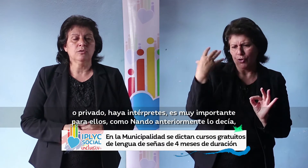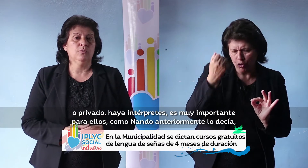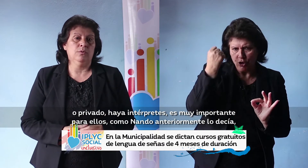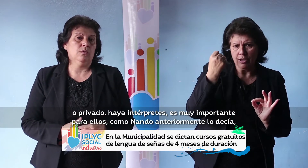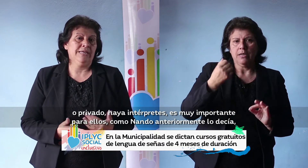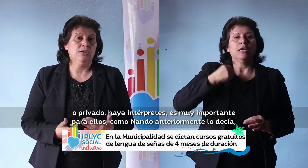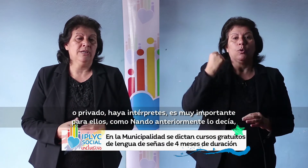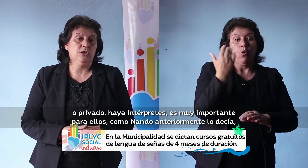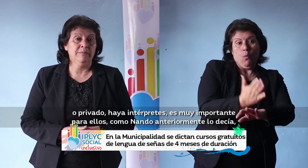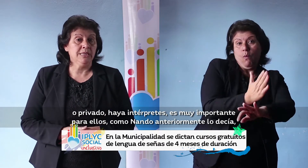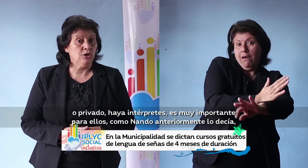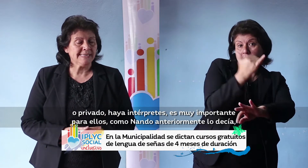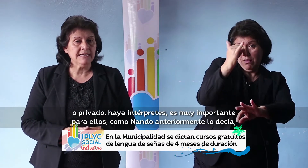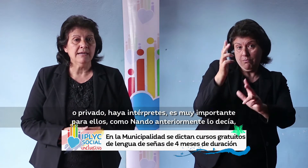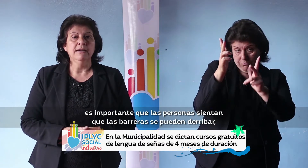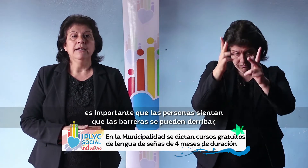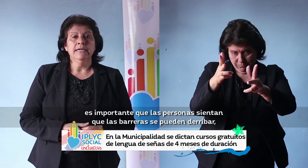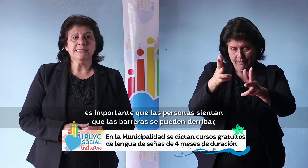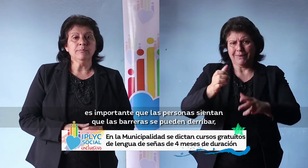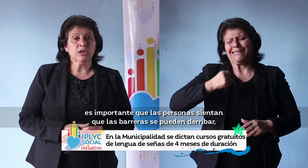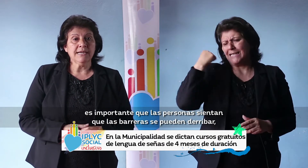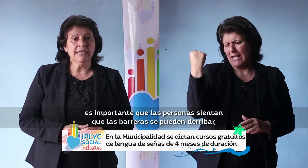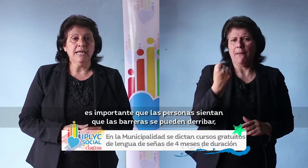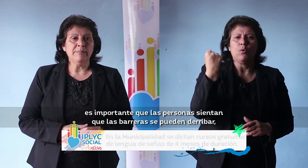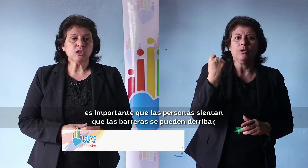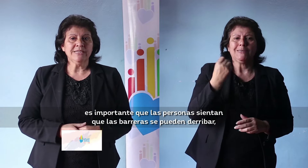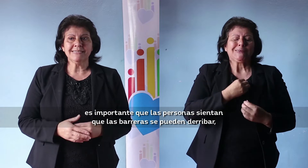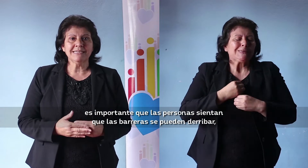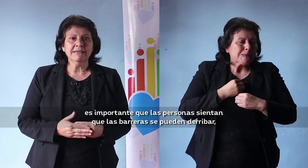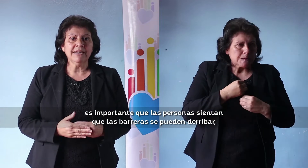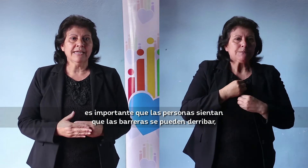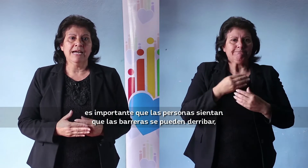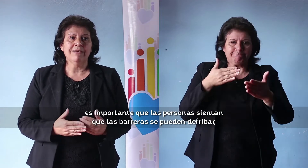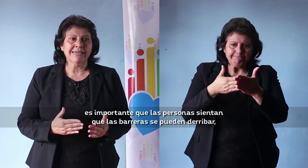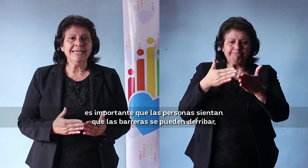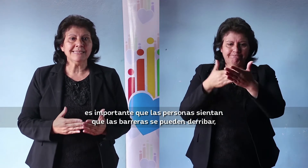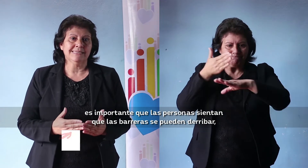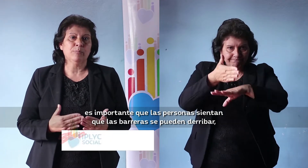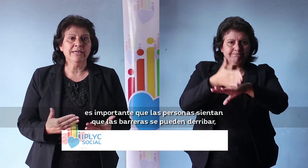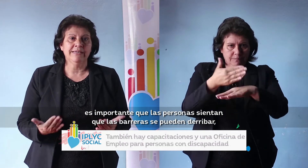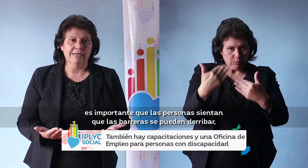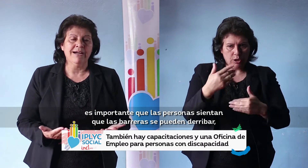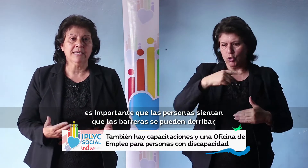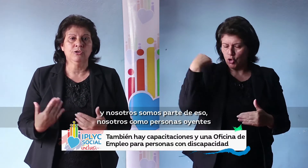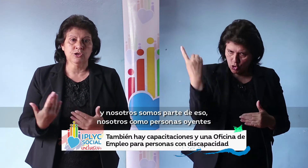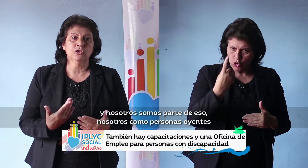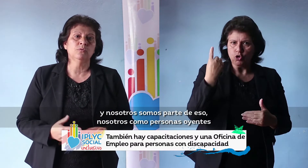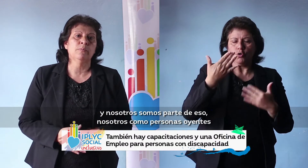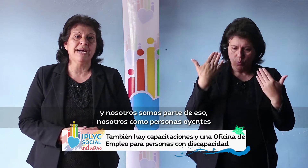como Nando anteriormente lo decía, es importante que las personas sientan que las barreras se pueden derribar y nosotros somos parte